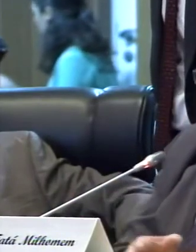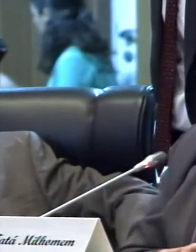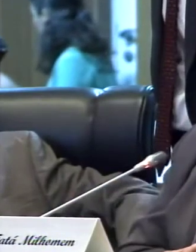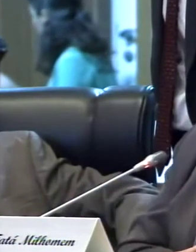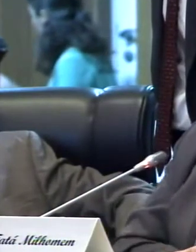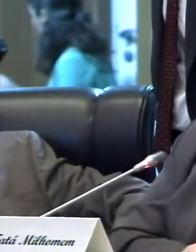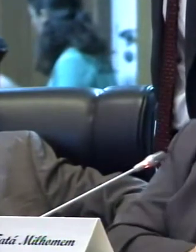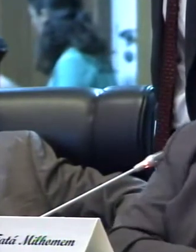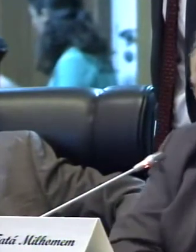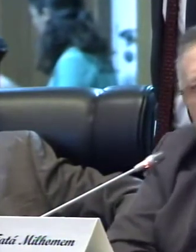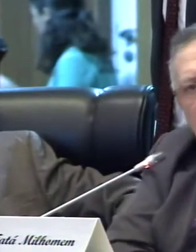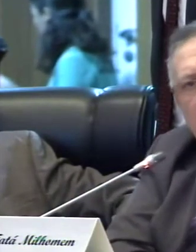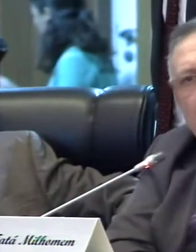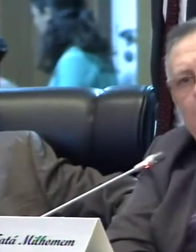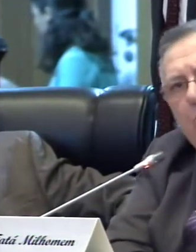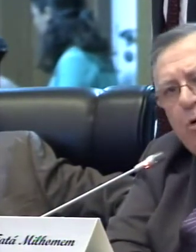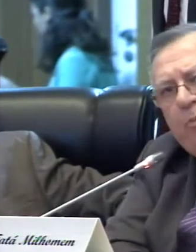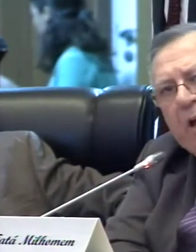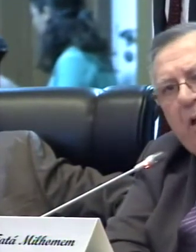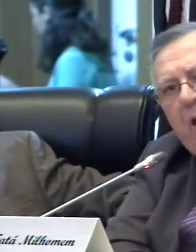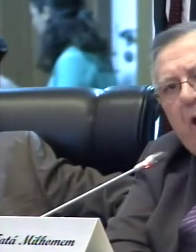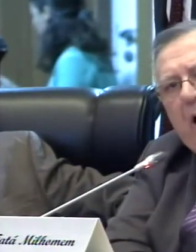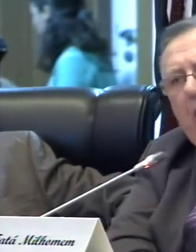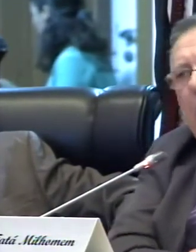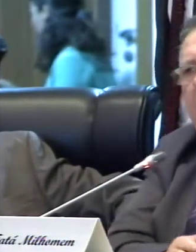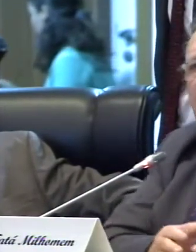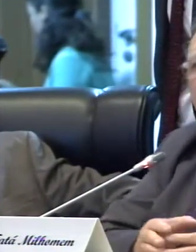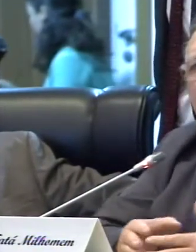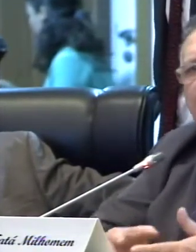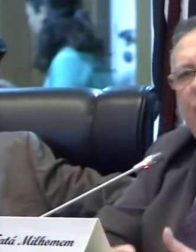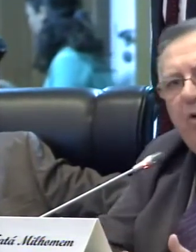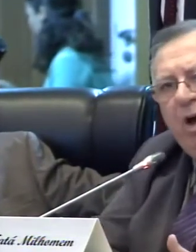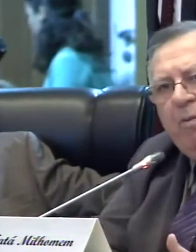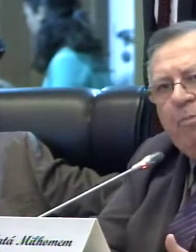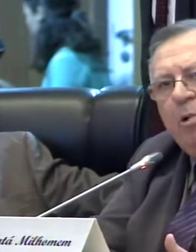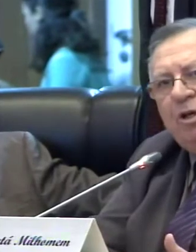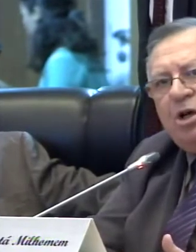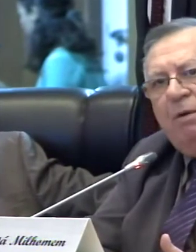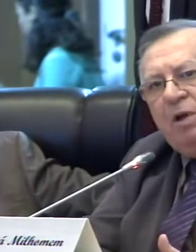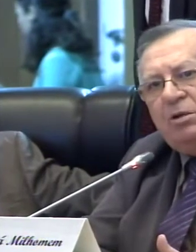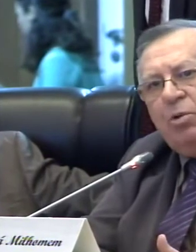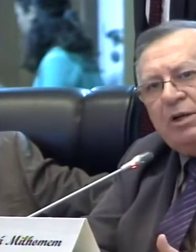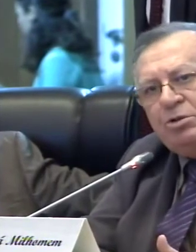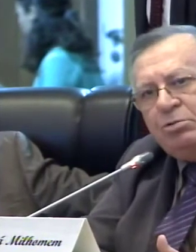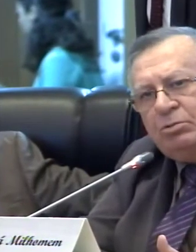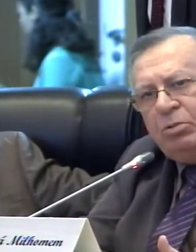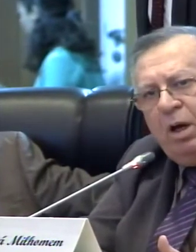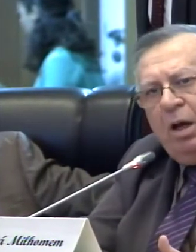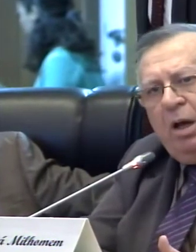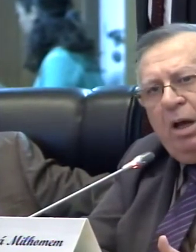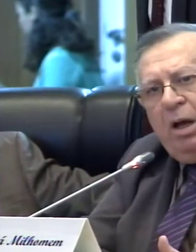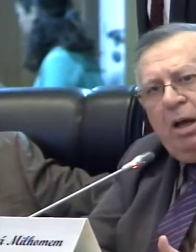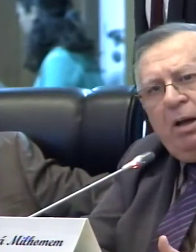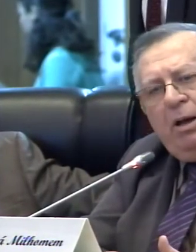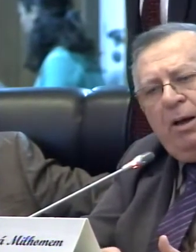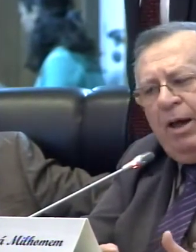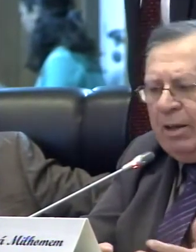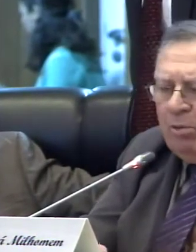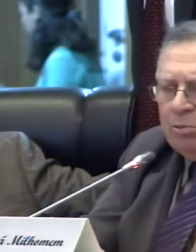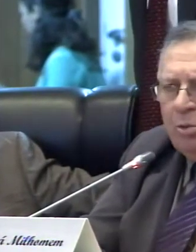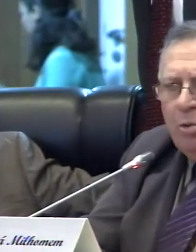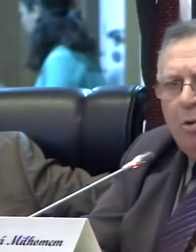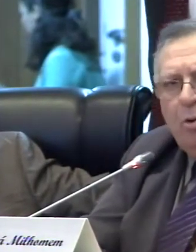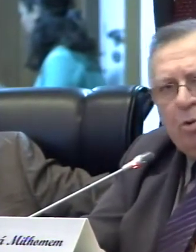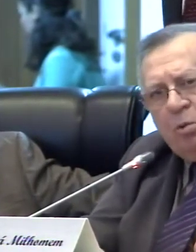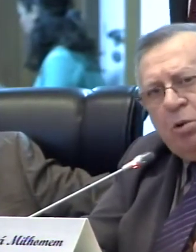Agora, até aí está tudo muito bem. Agora, envolver politicamente o assunto